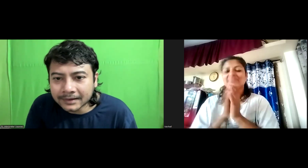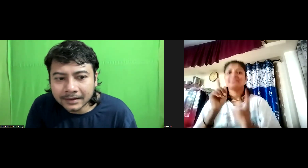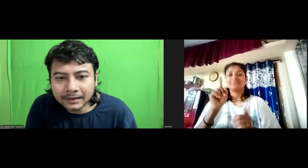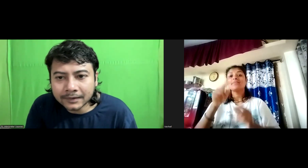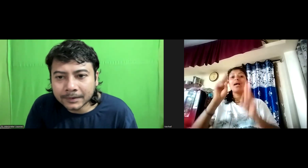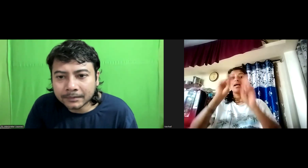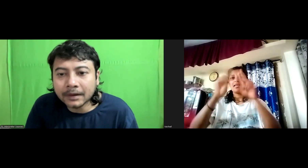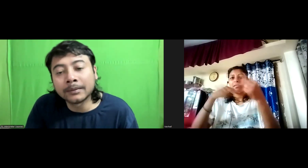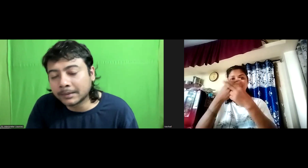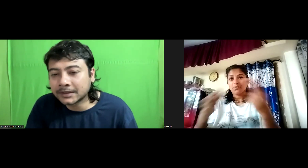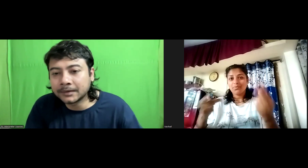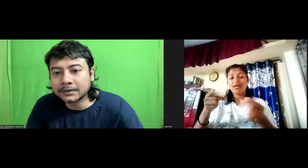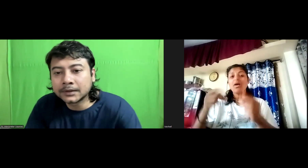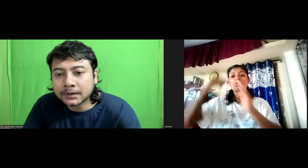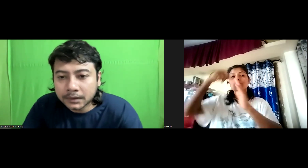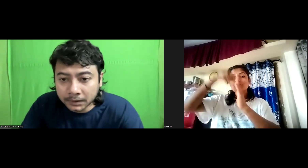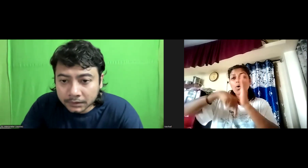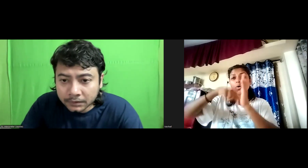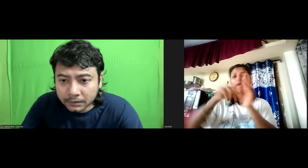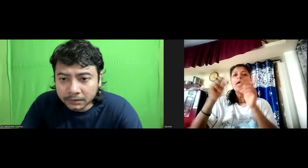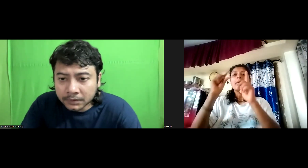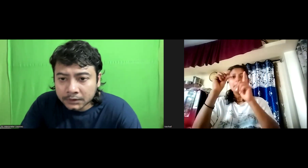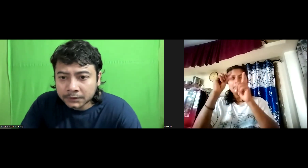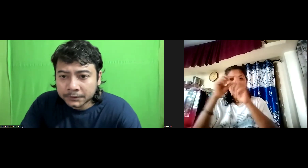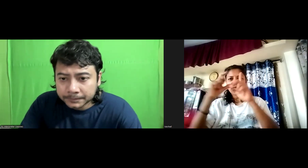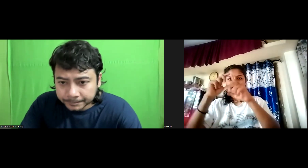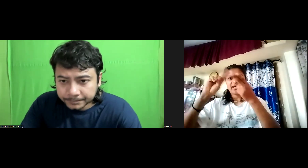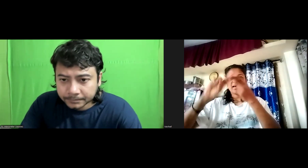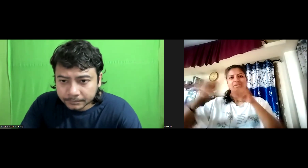हरे कृष्णा धन्यवाद प्रणाम नमस्कार माता जी। सो